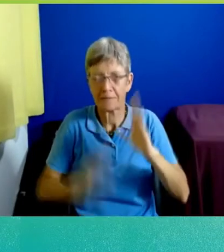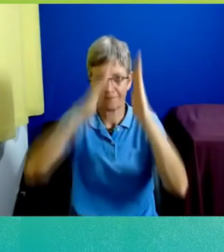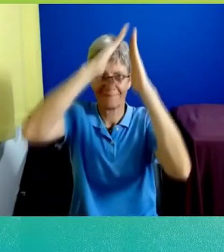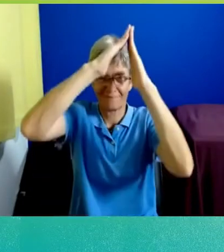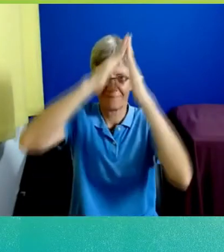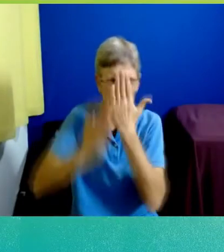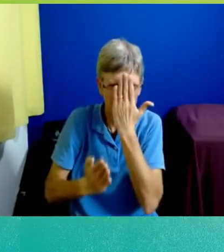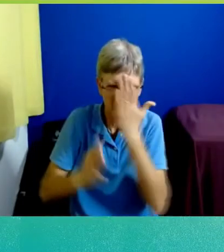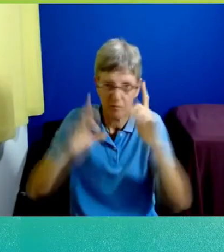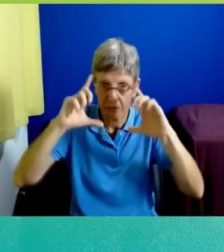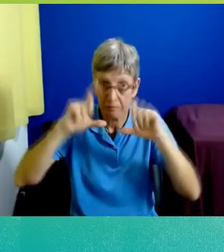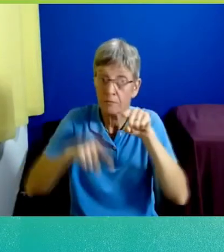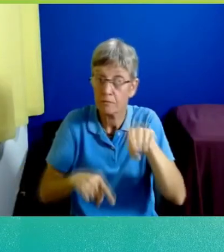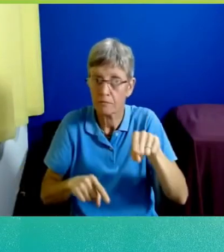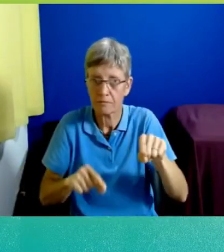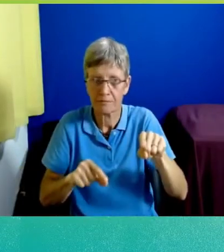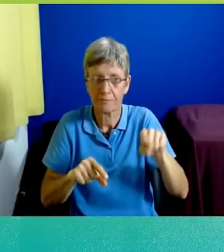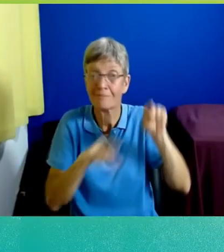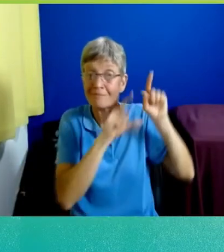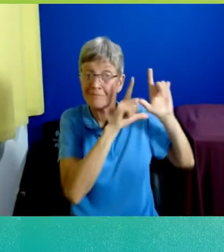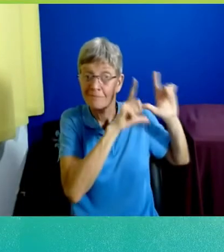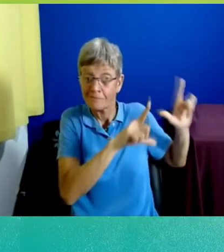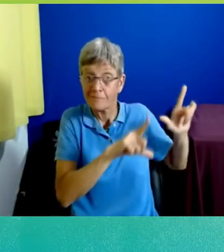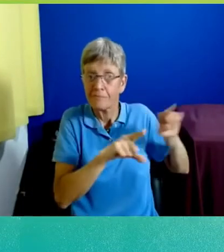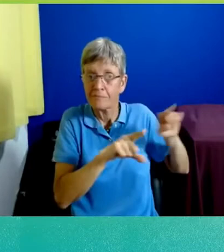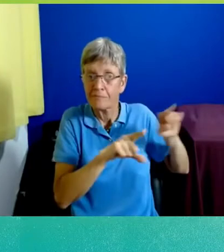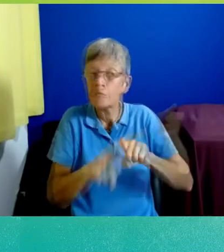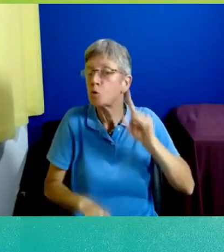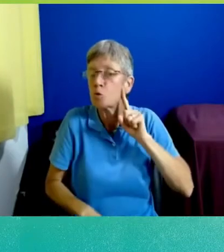é a mímica, né? Então,